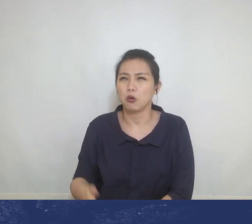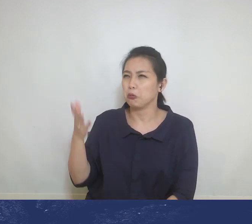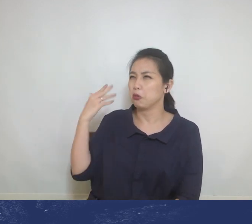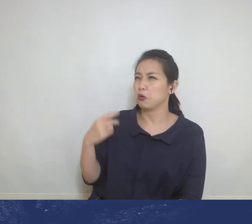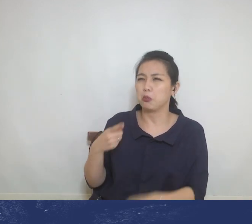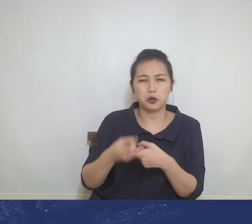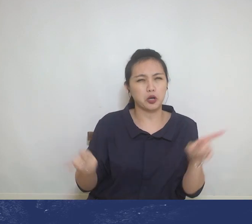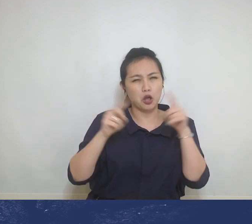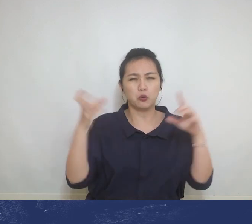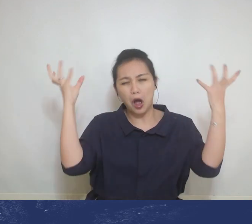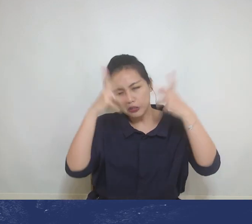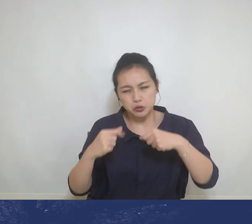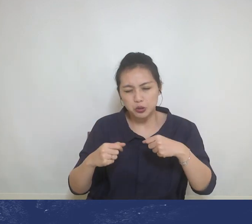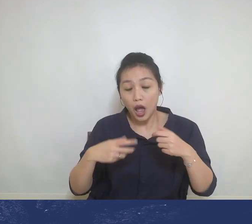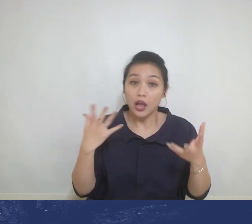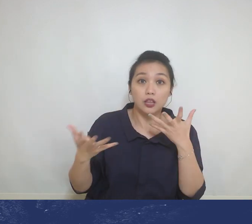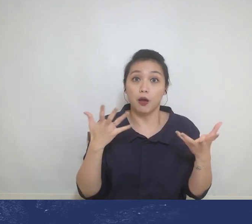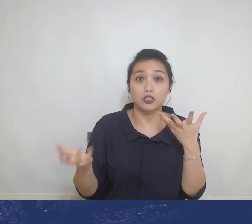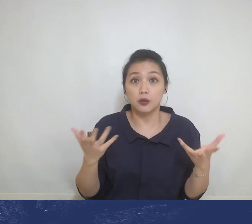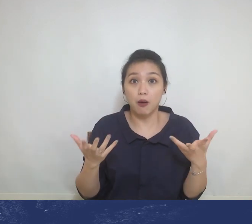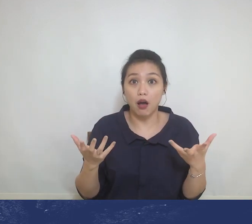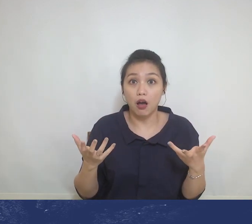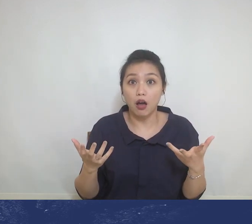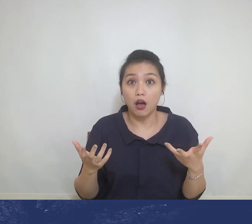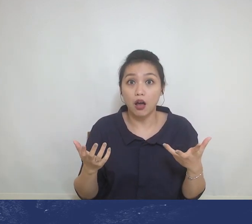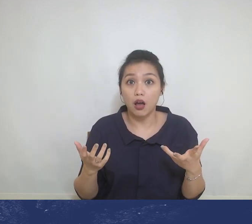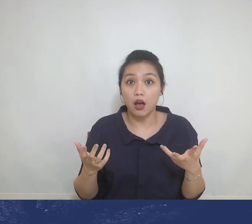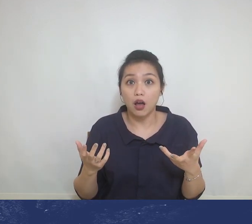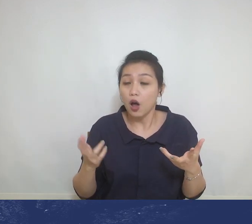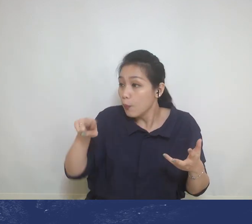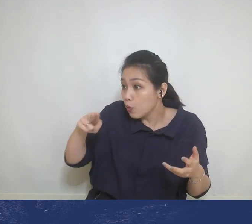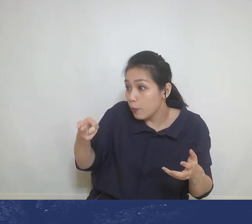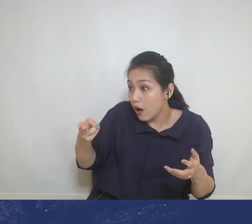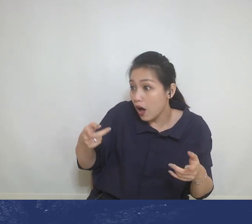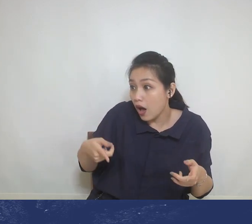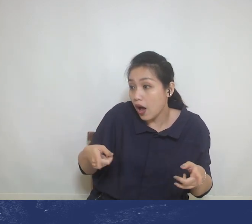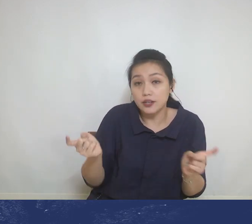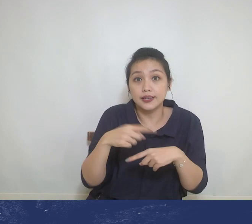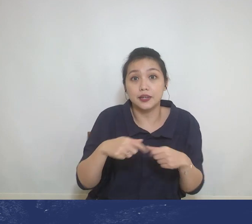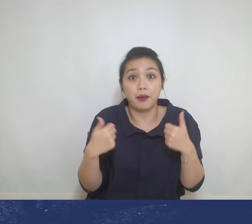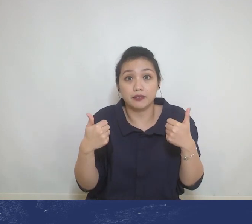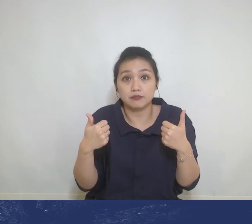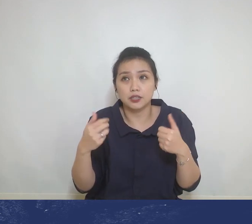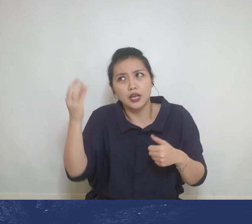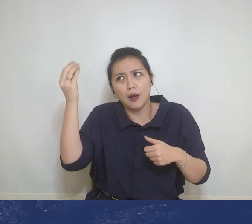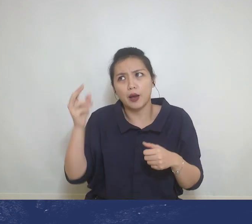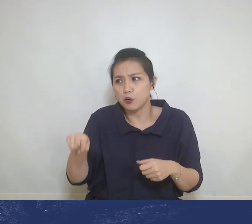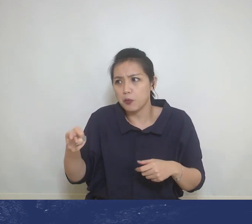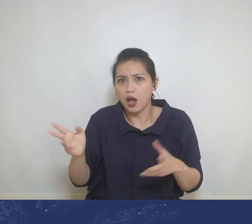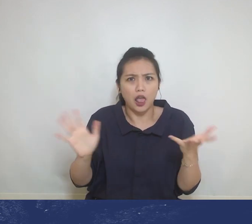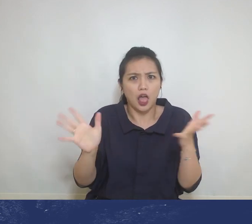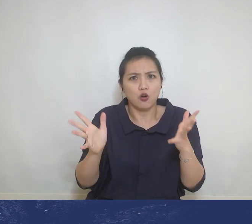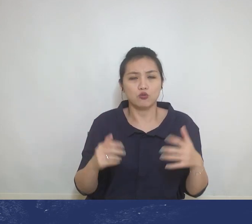dulu pernikahannya porak-poranda, terus tiba-tiba gak tahu bagaimana satu waktu tiba-tiba kayak diubah begitu aja. Kapan berubahnya, gak